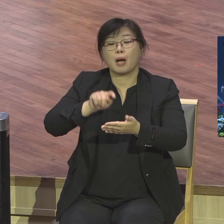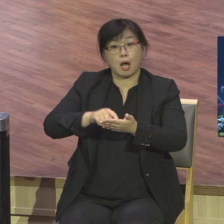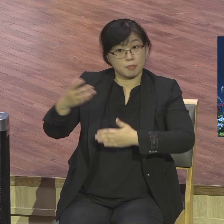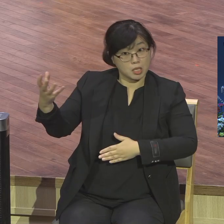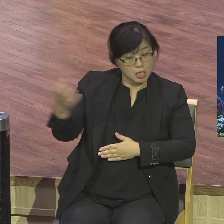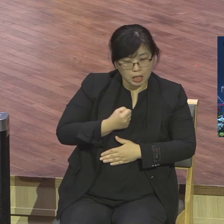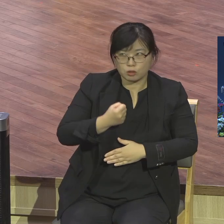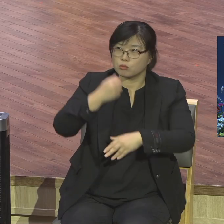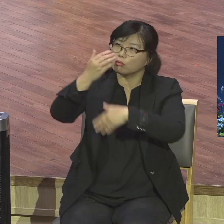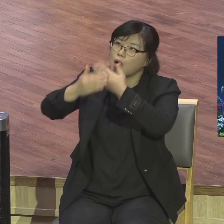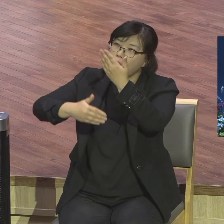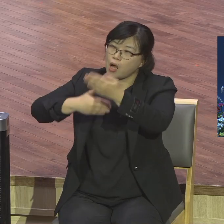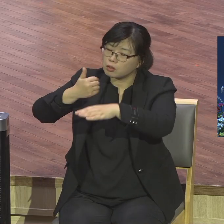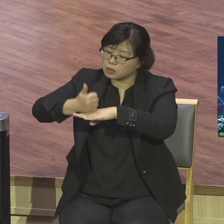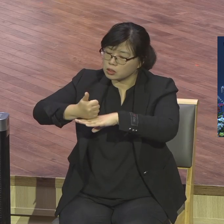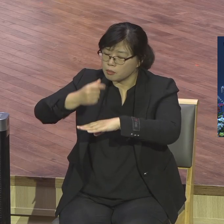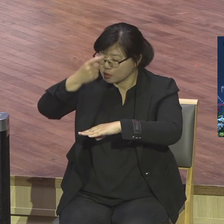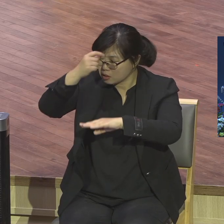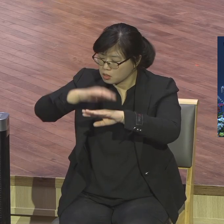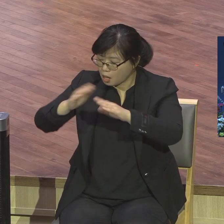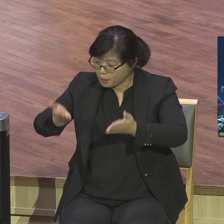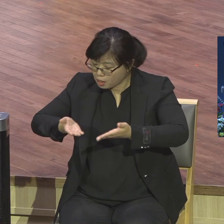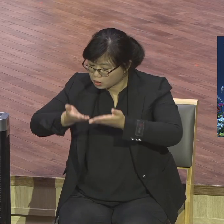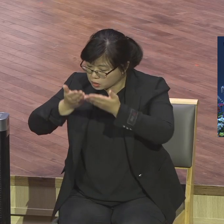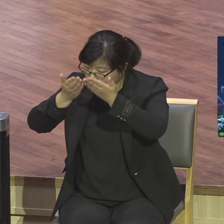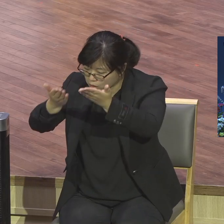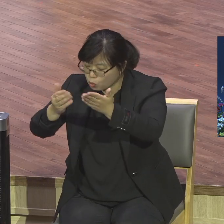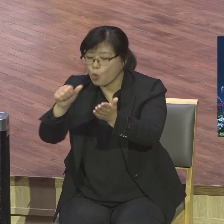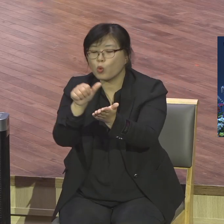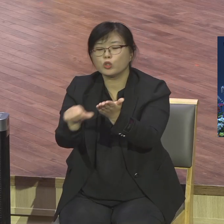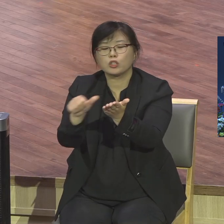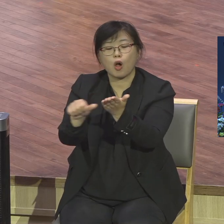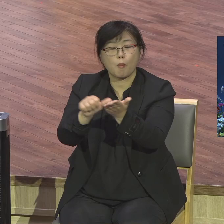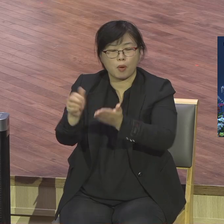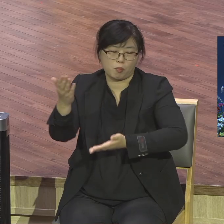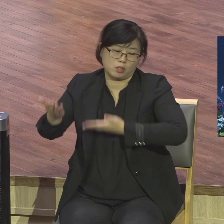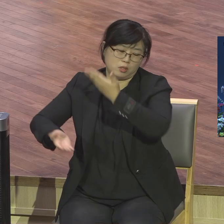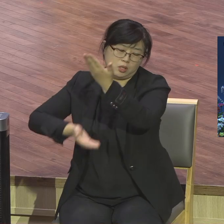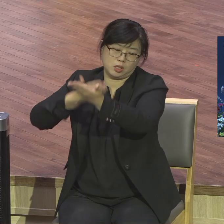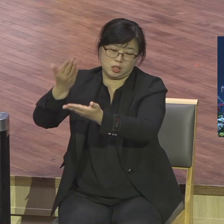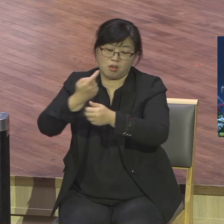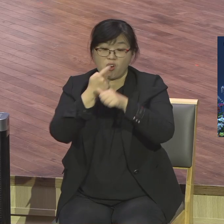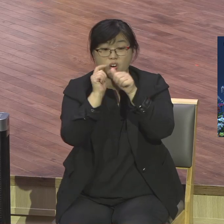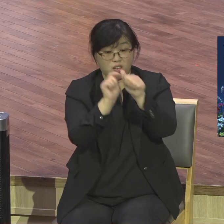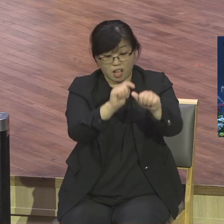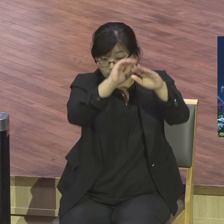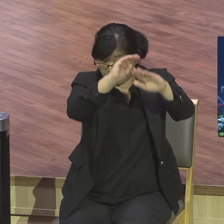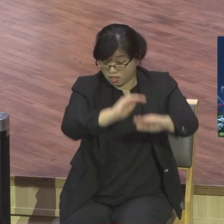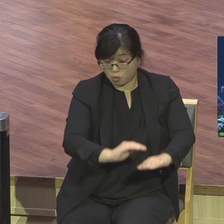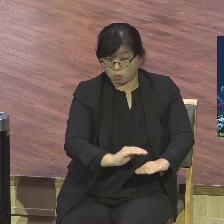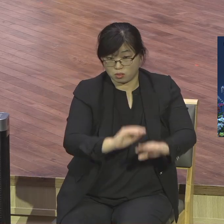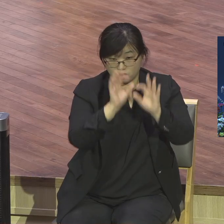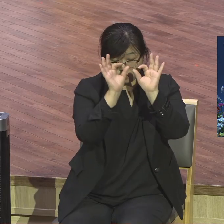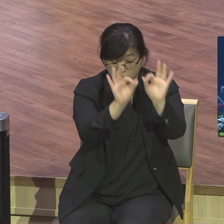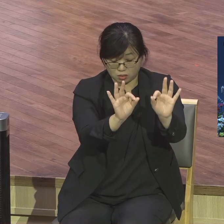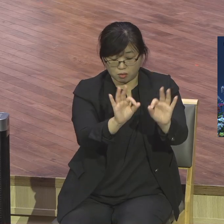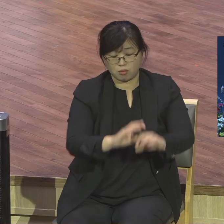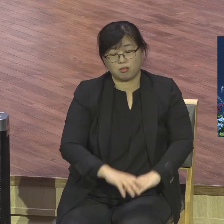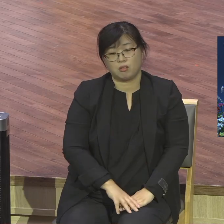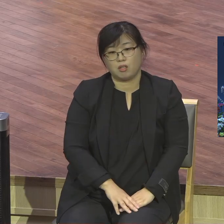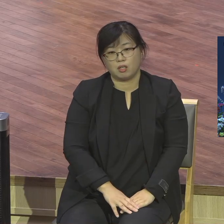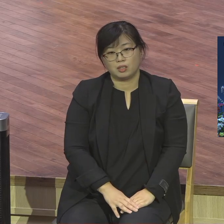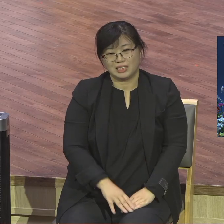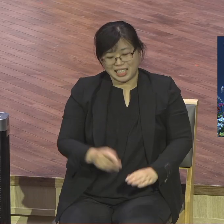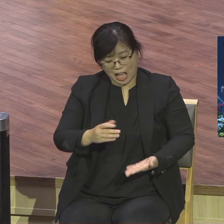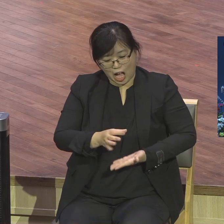인색한 마음 하지 말고 억지로 하지 말고 즐거운 마음으로 이렇게 헌신도요 즐거운 음식이래요